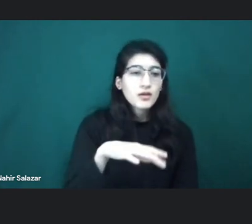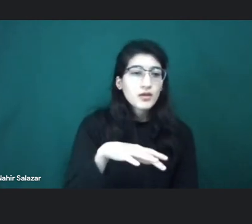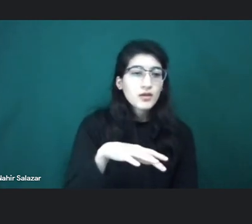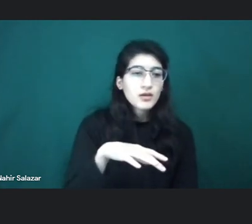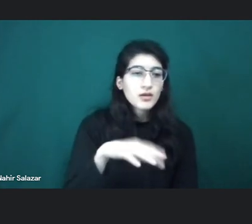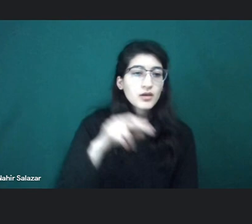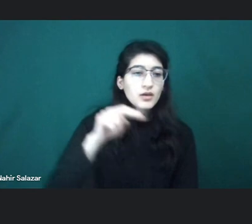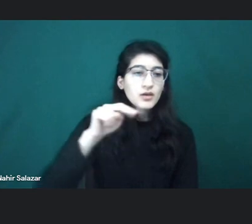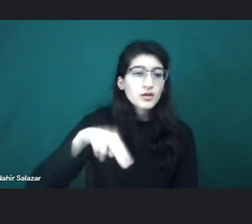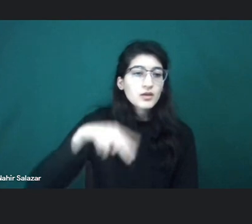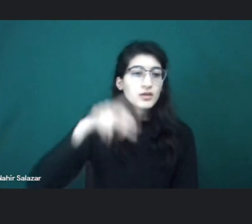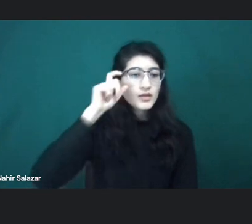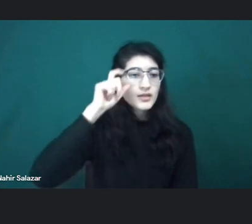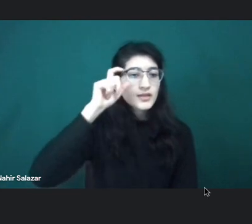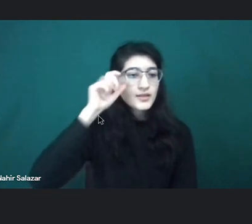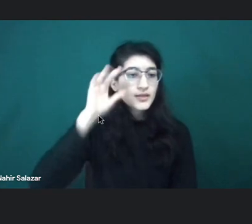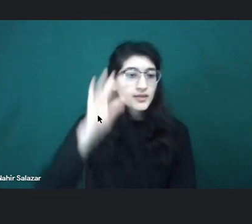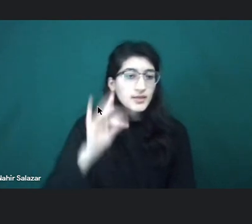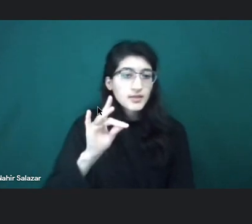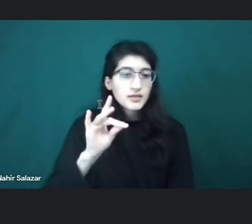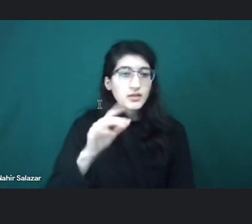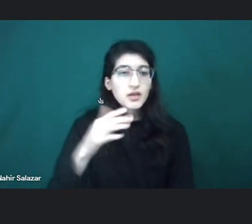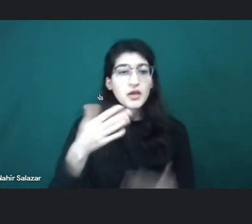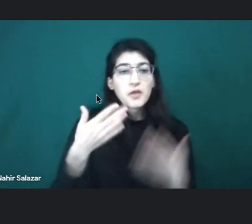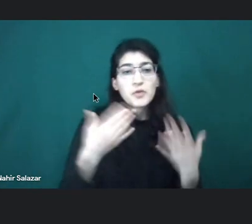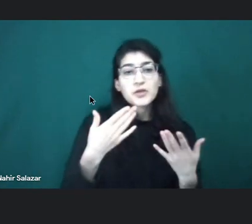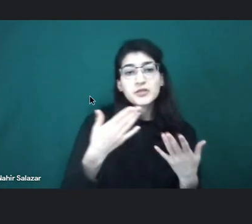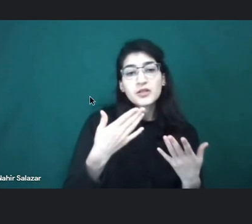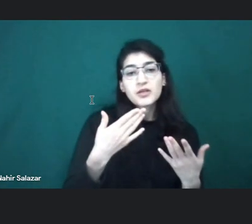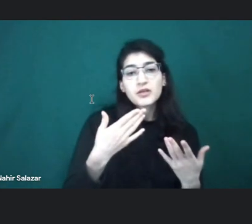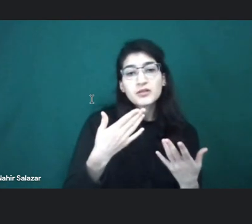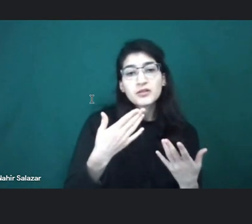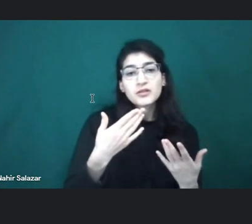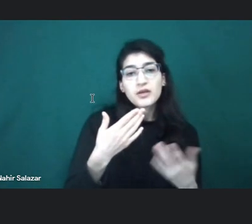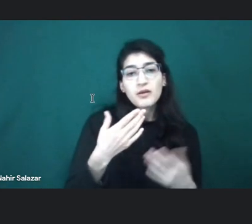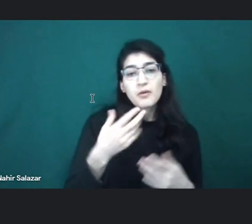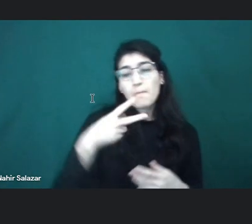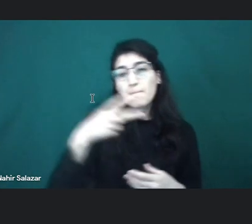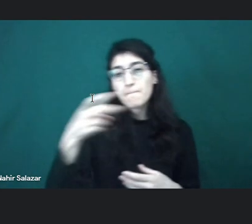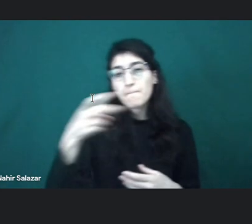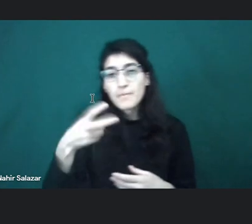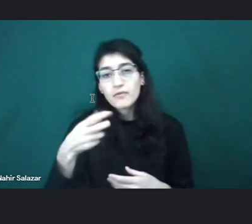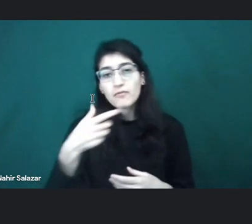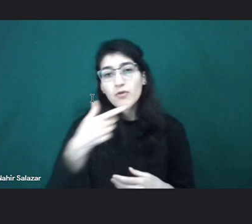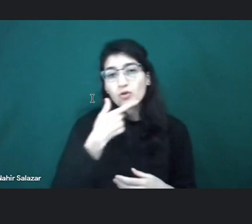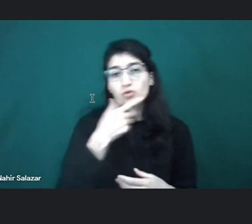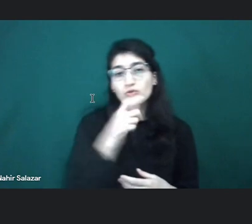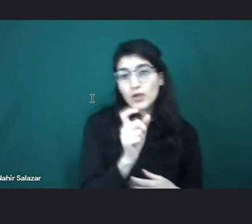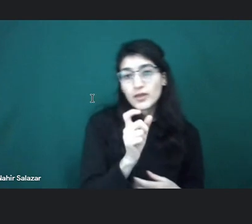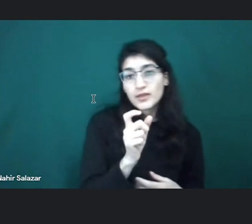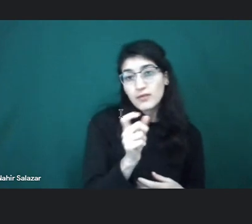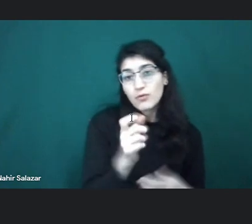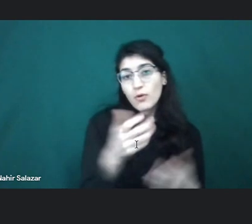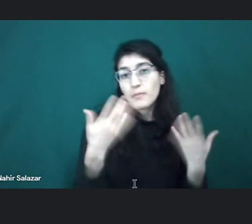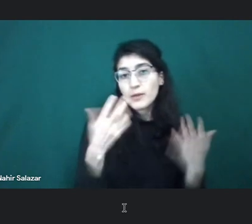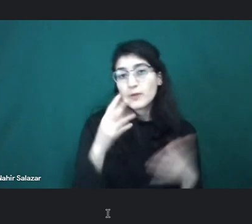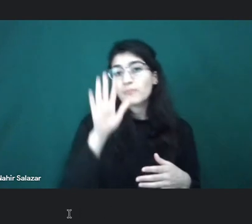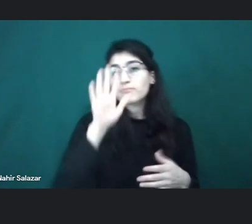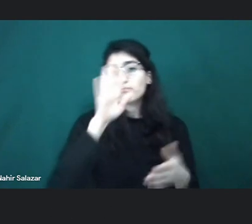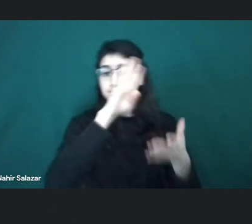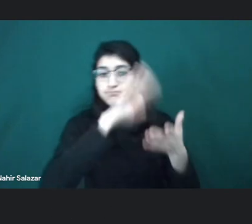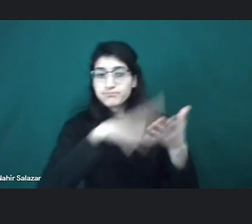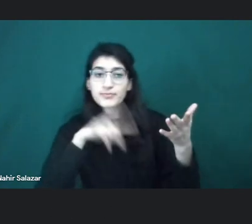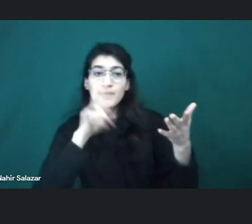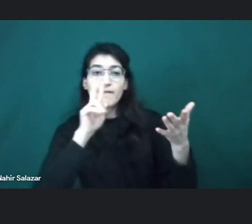que puede ser sustantivo o verbo. Y acá entonces, ¿qué? ¿Cómo sería need? A ver, lo vemos.